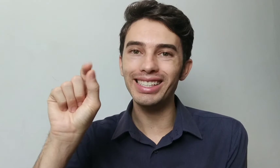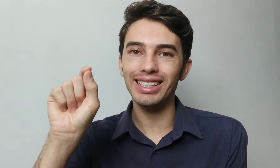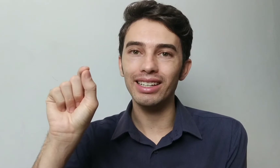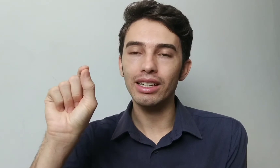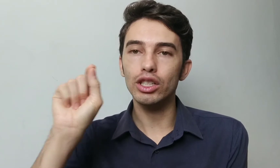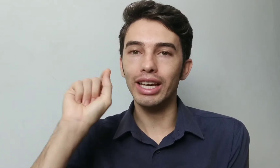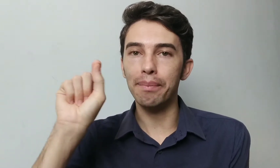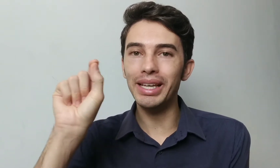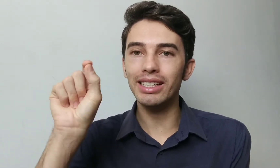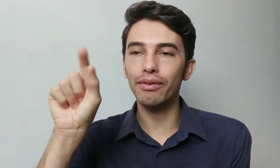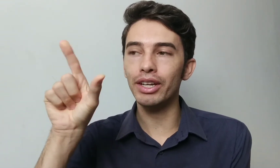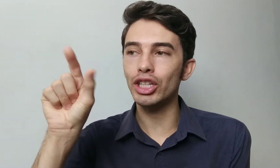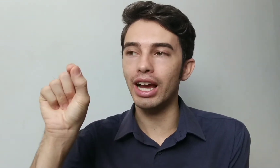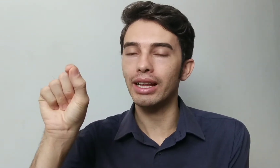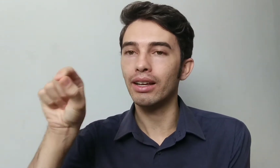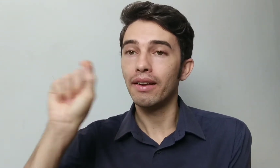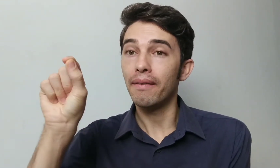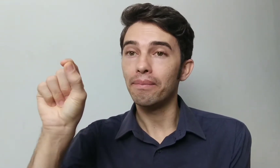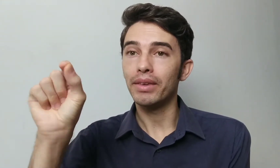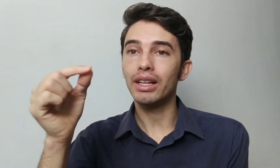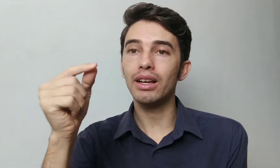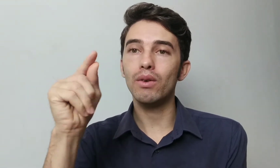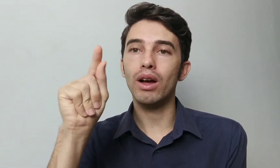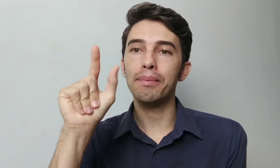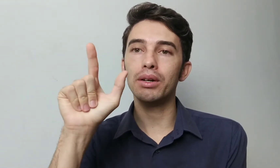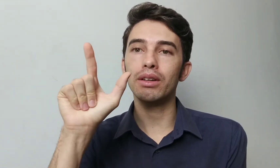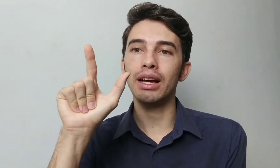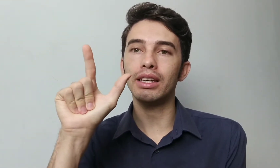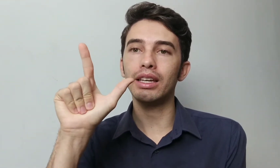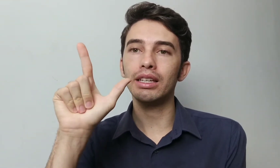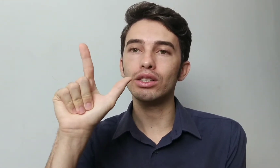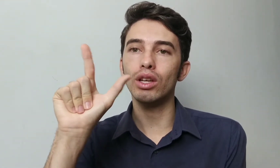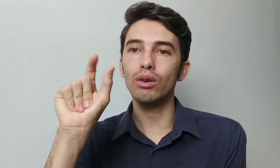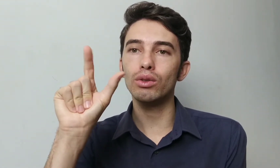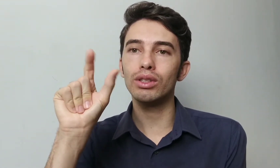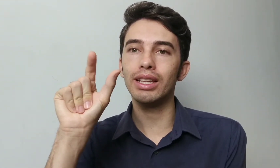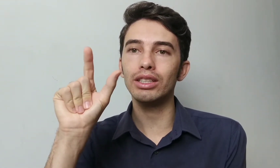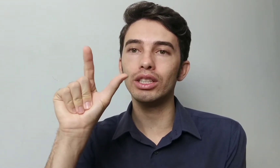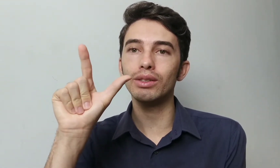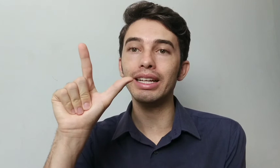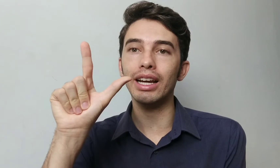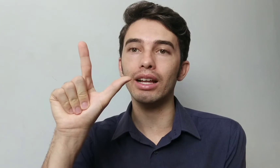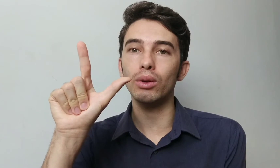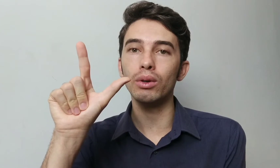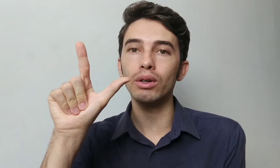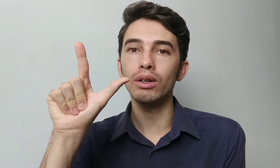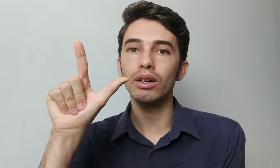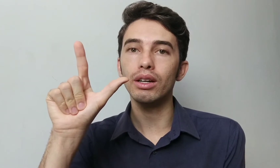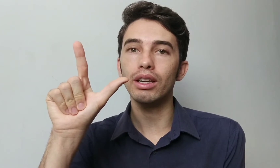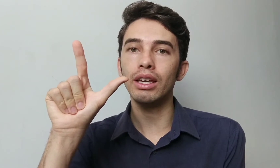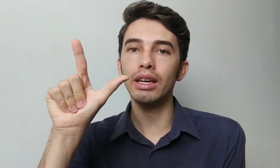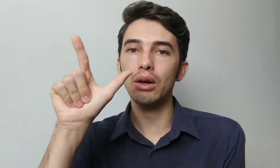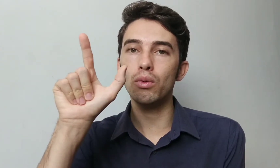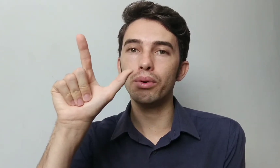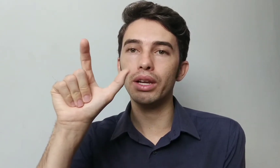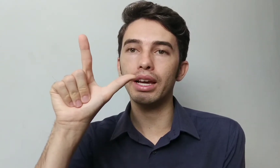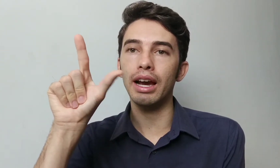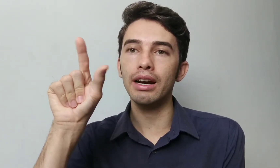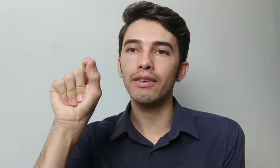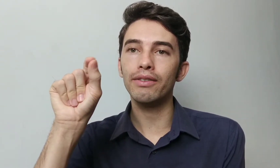pinça, só que a pinça fechada. Então, ó, a mão aqui, só os dedinhos indicador e o polegar fazendo